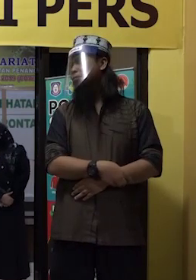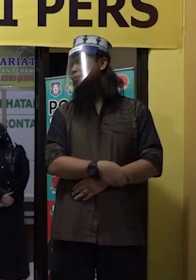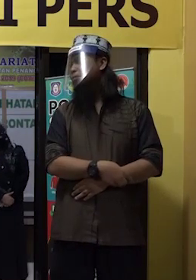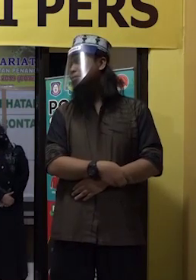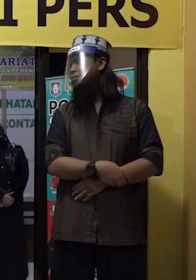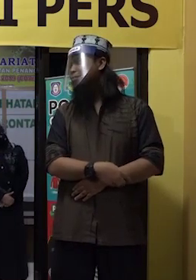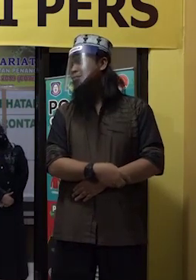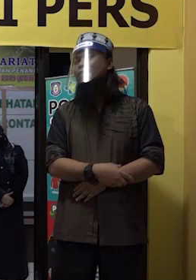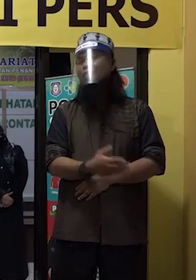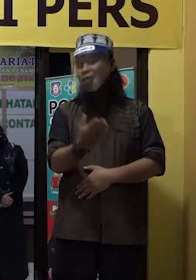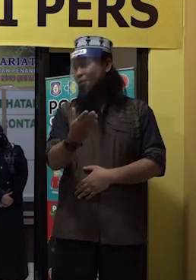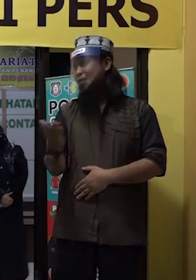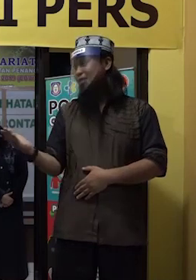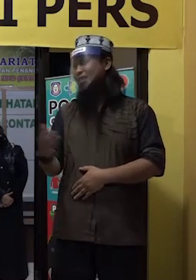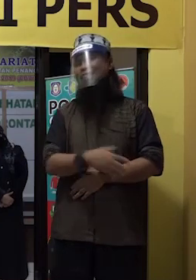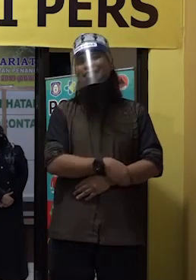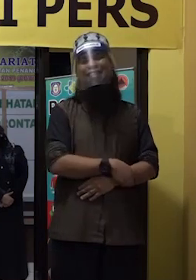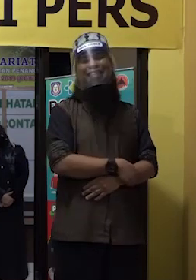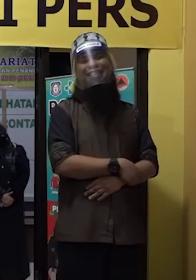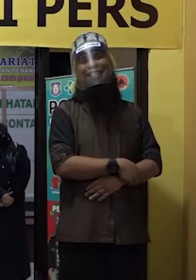Apa itu?